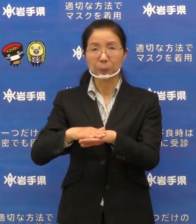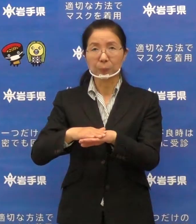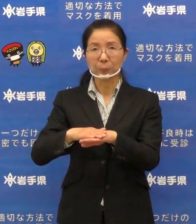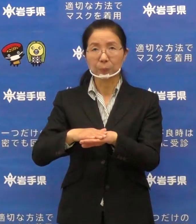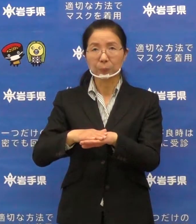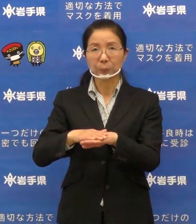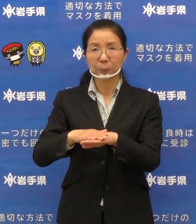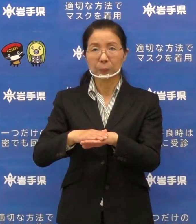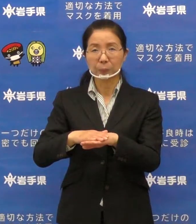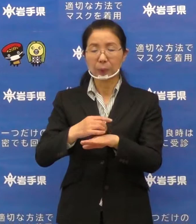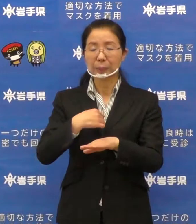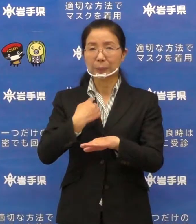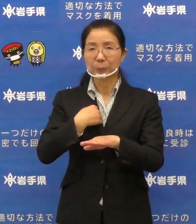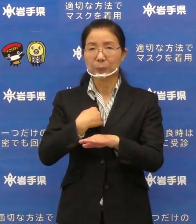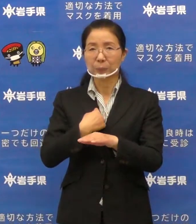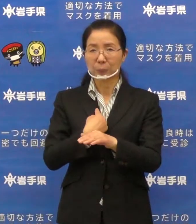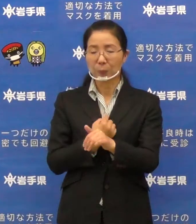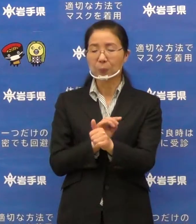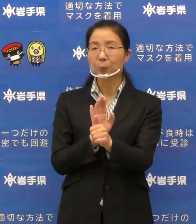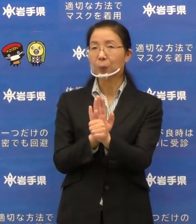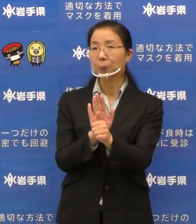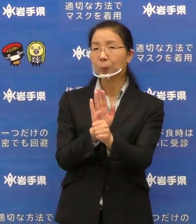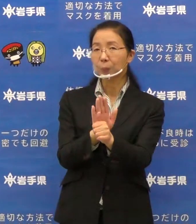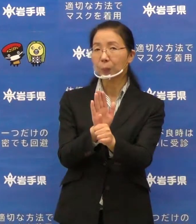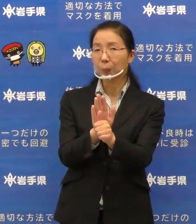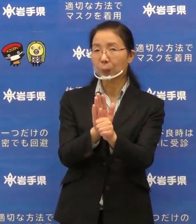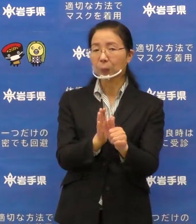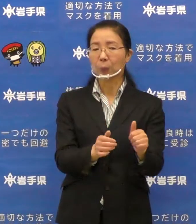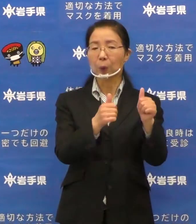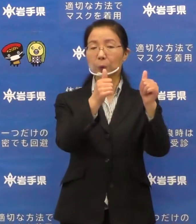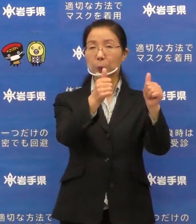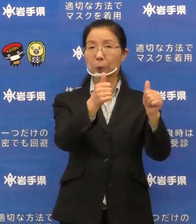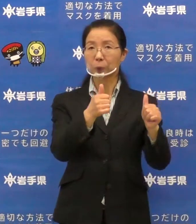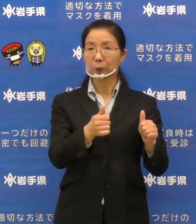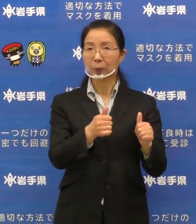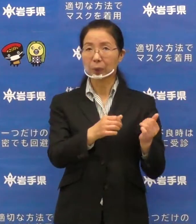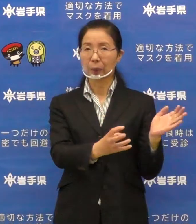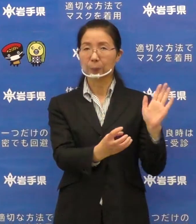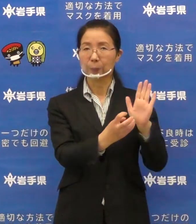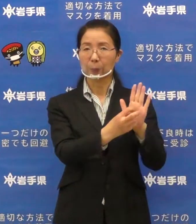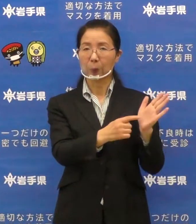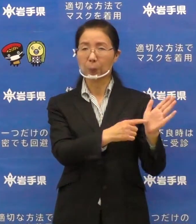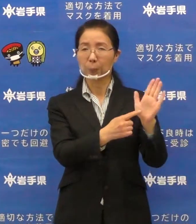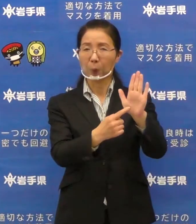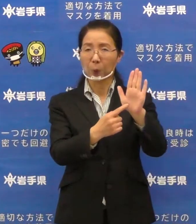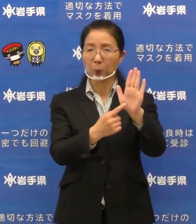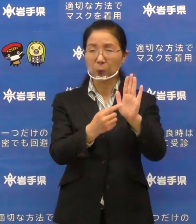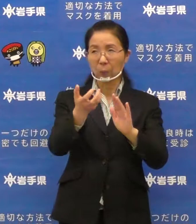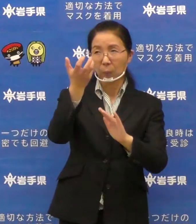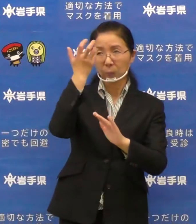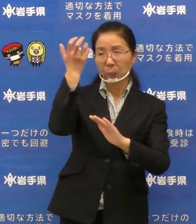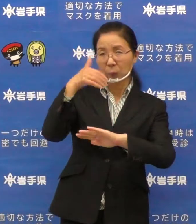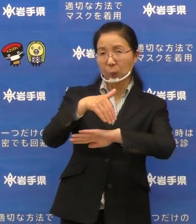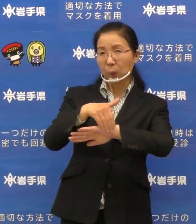私もこう弁士にしてポスターに載せるという、まあ、構想もあったけれども